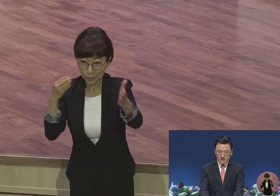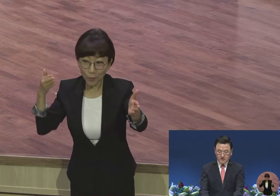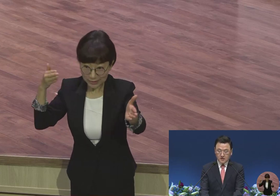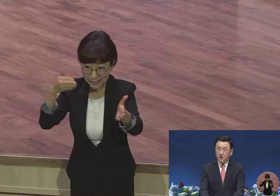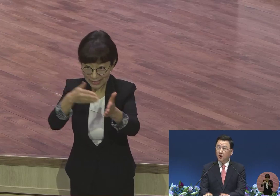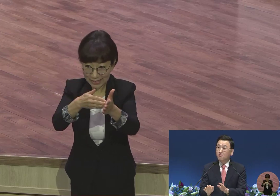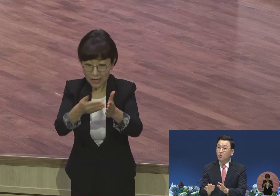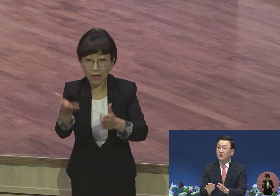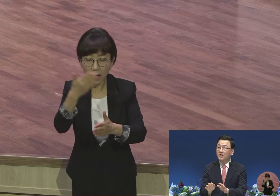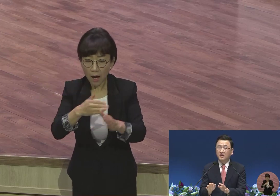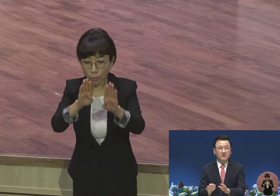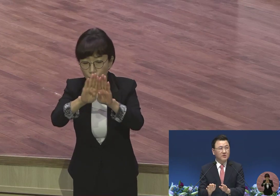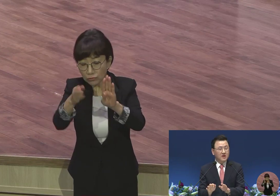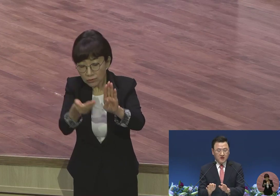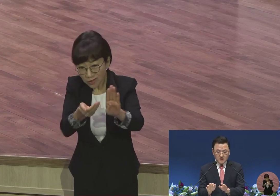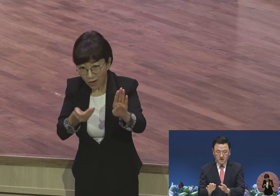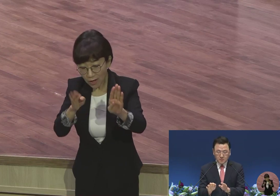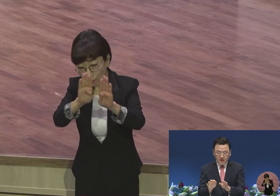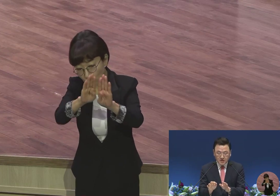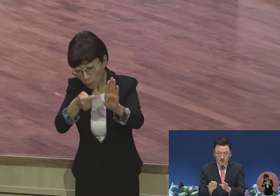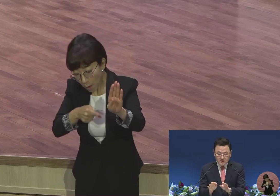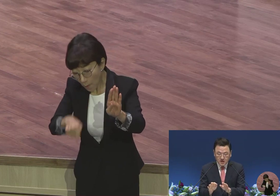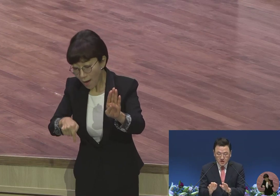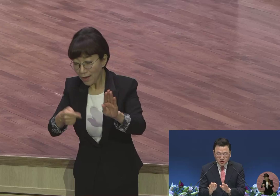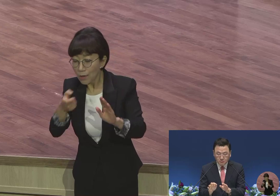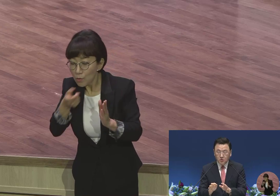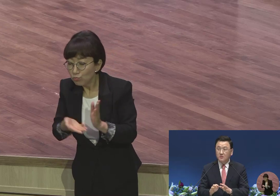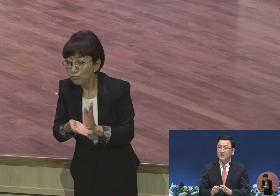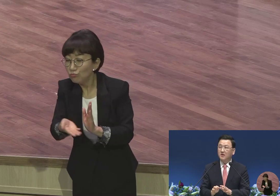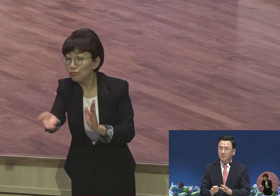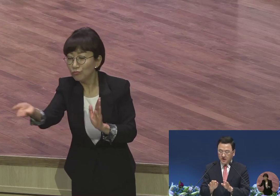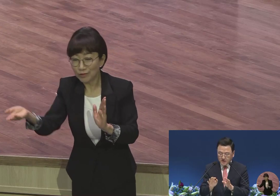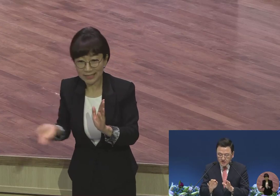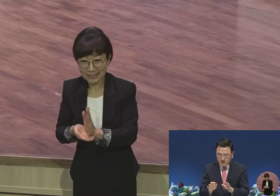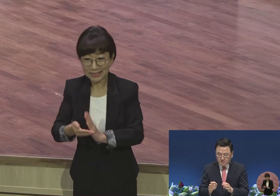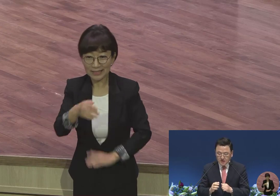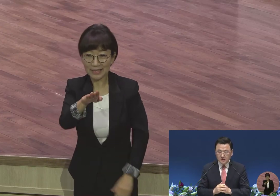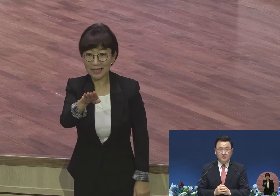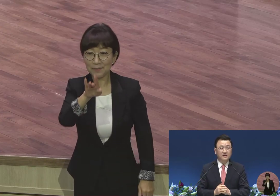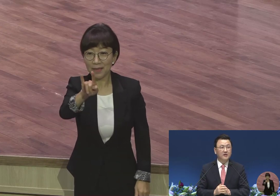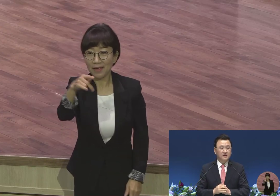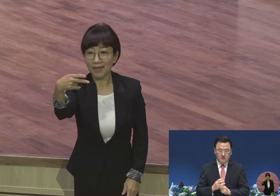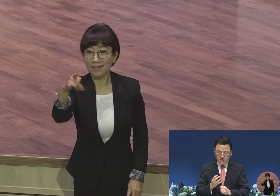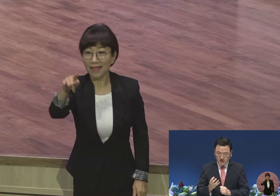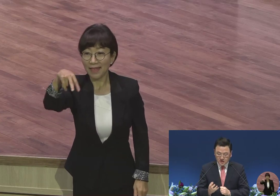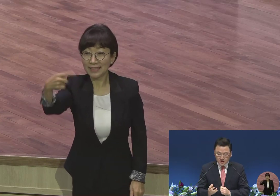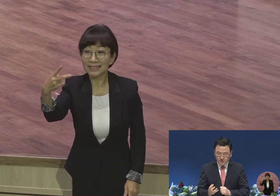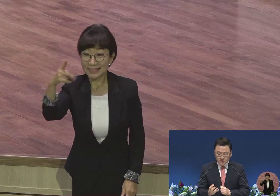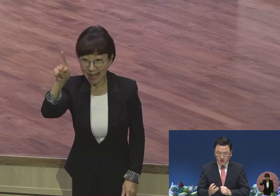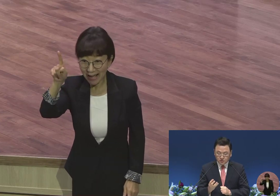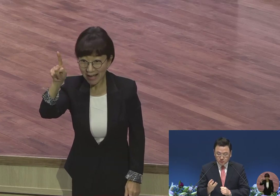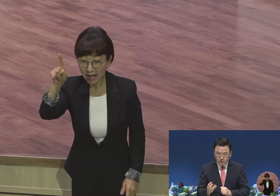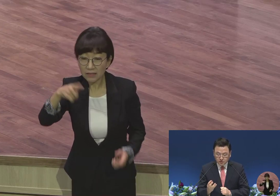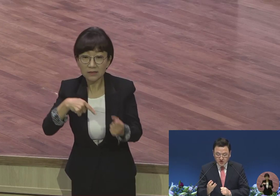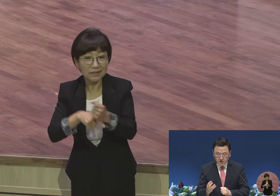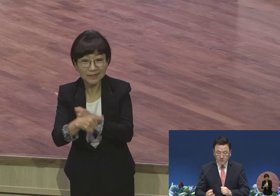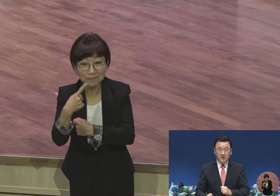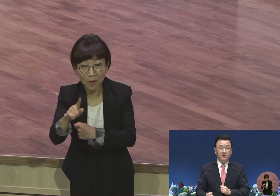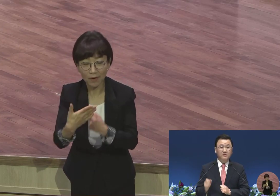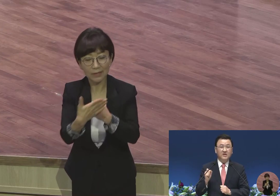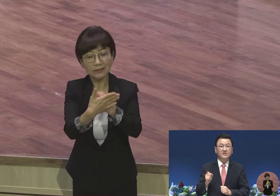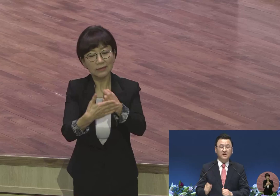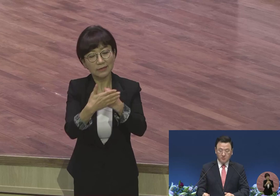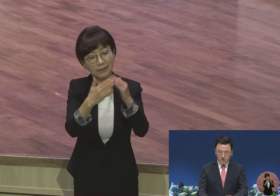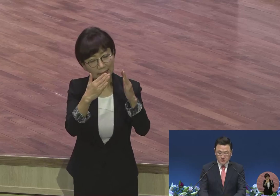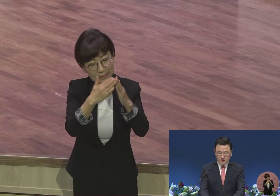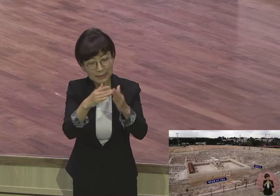전에 연못이 하나 있습니다. 그 베데스다 연못입니다. 그 베데스다란 말은 은혜의 집, 긍휼의